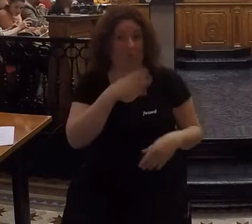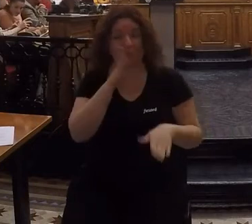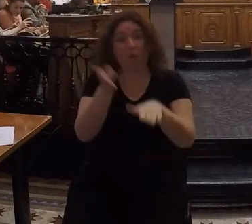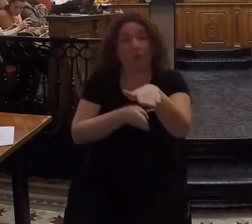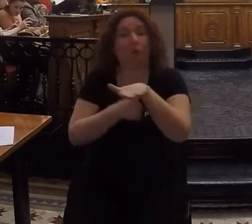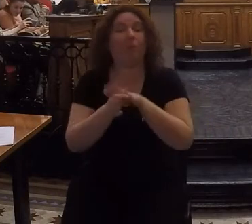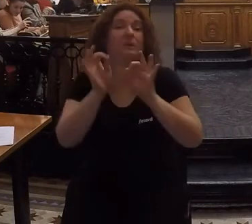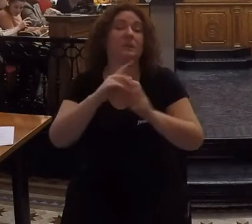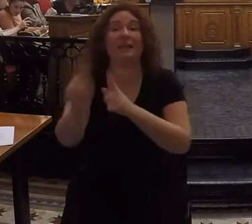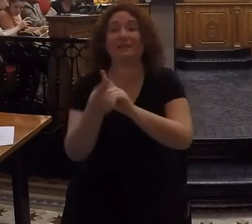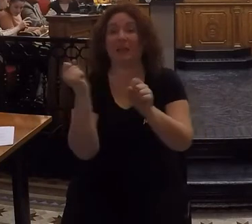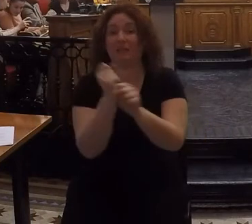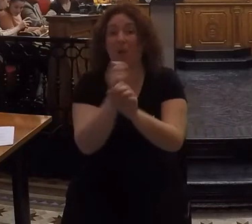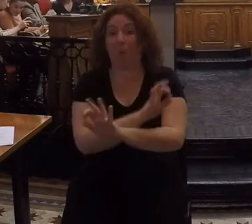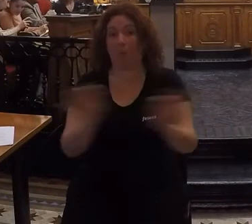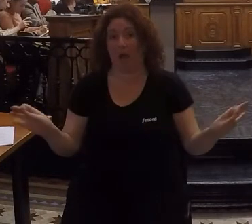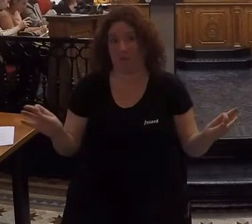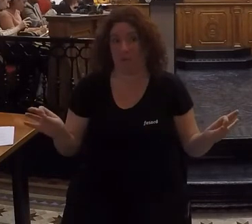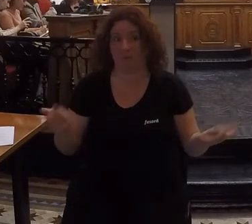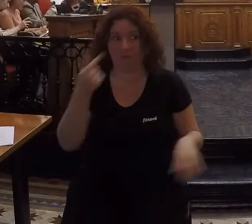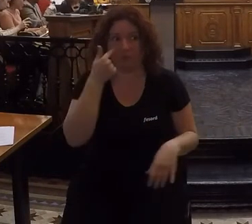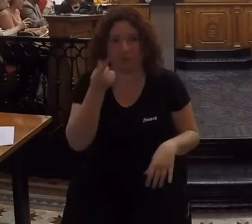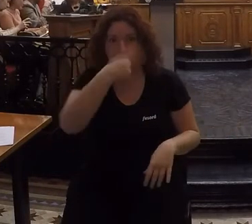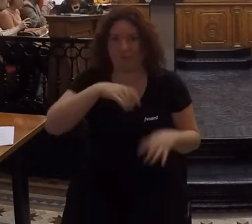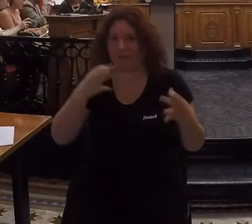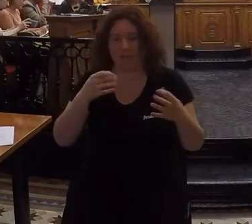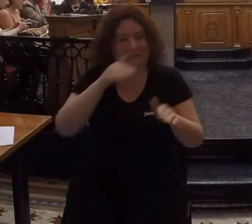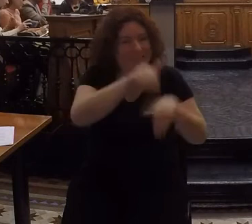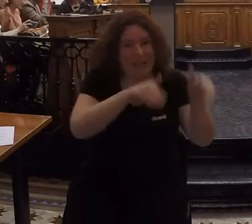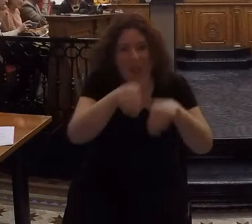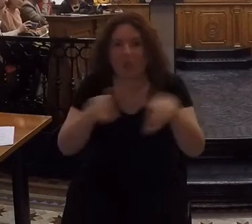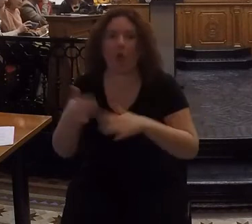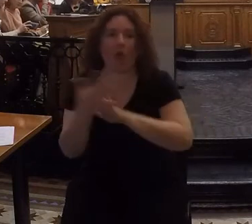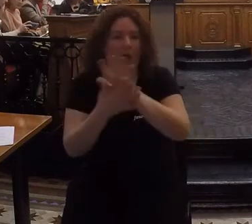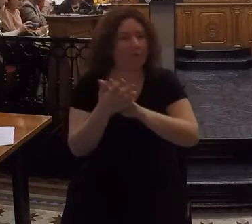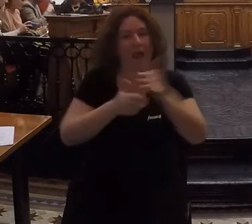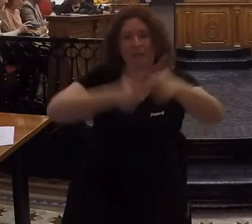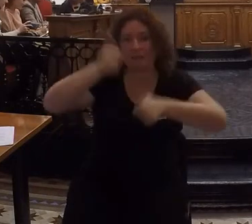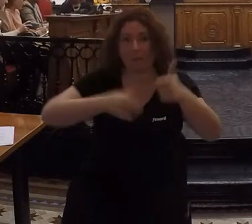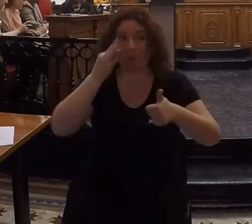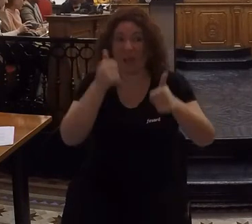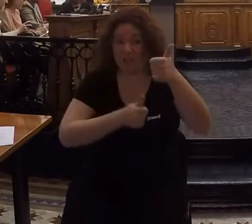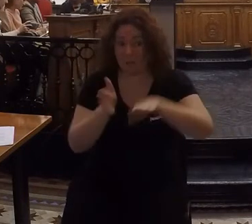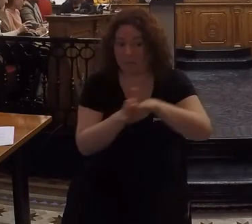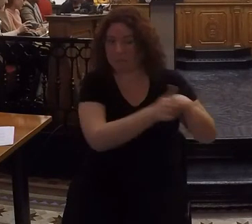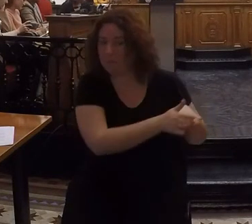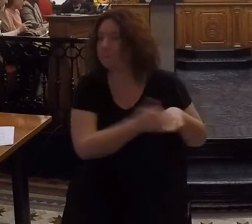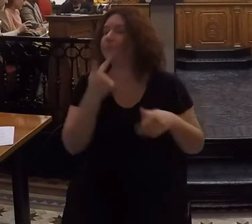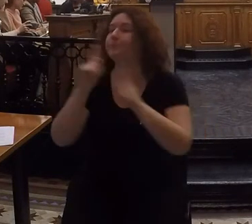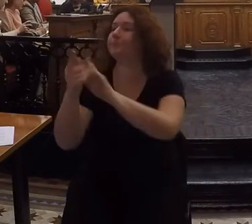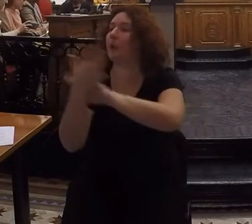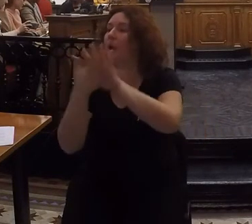entrevistas de trabajo. Y sigue existiendo una duda que están planteando muchos colectivos. Es si la partida de